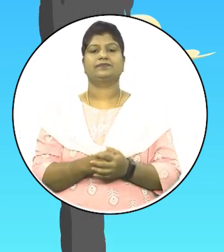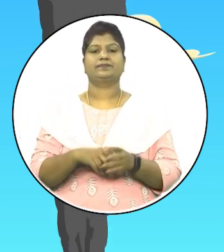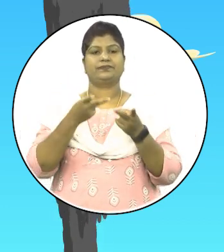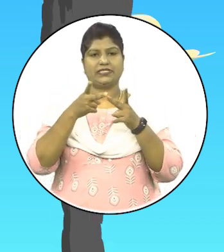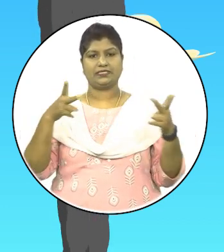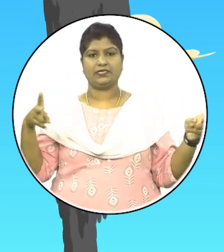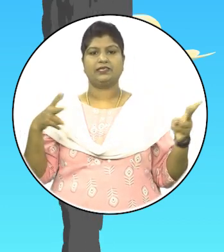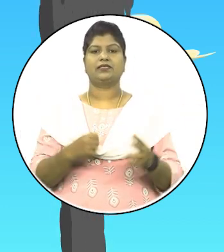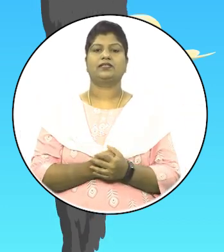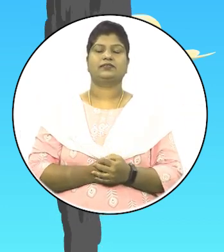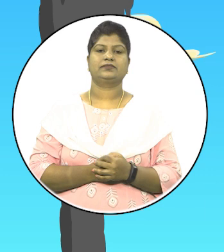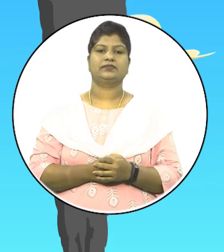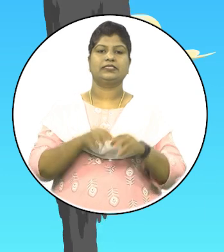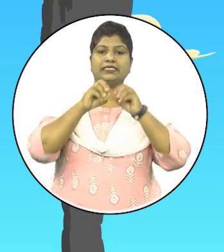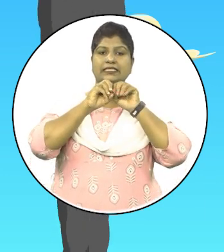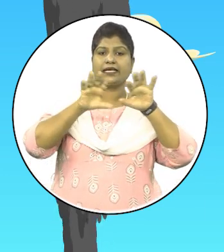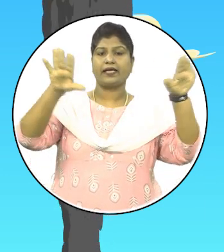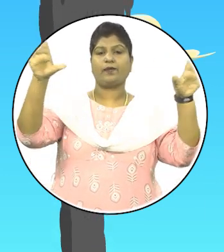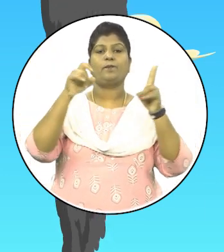कारखाने आदि।